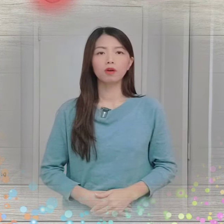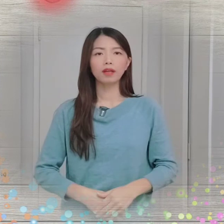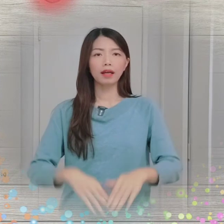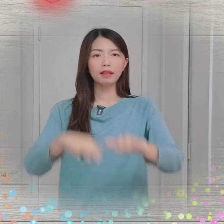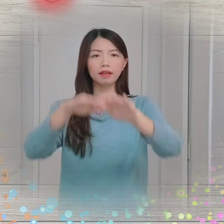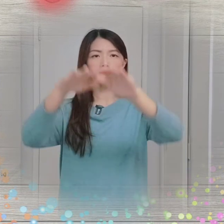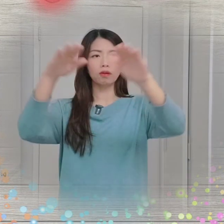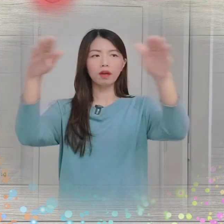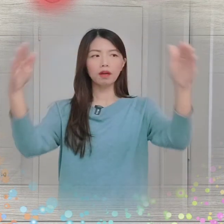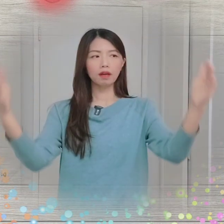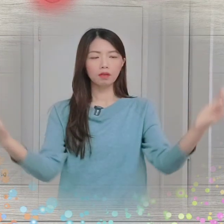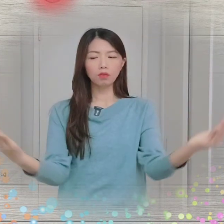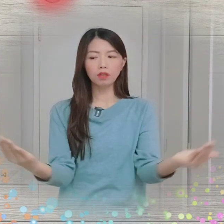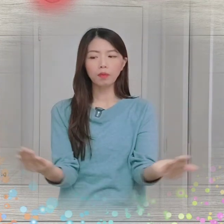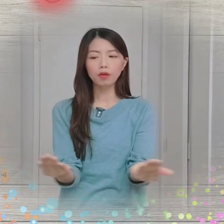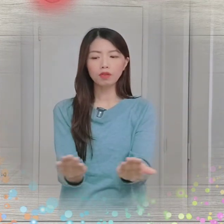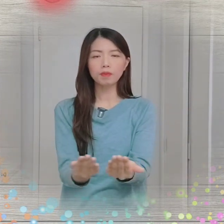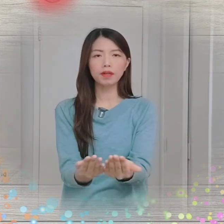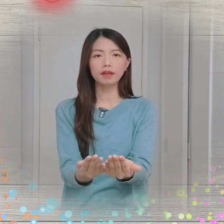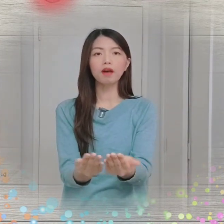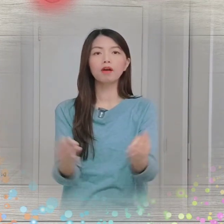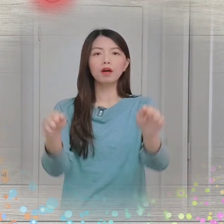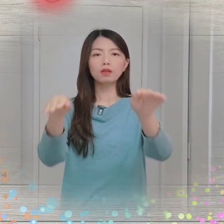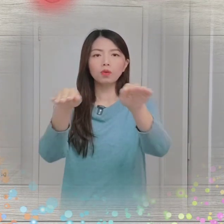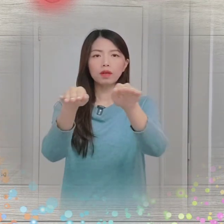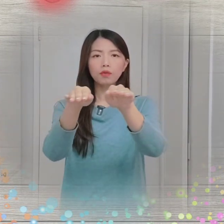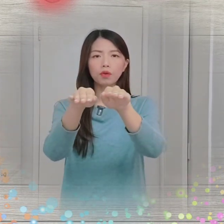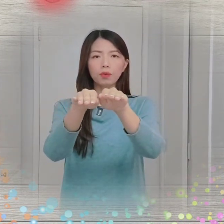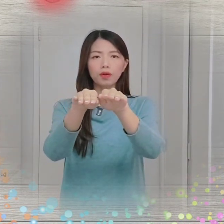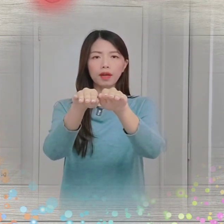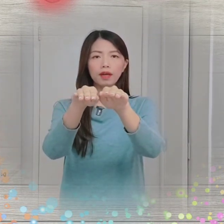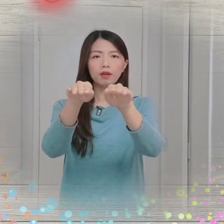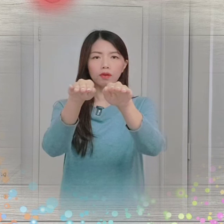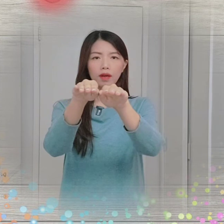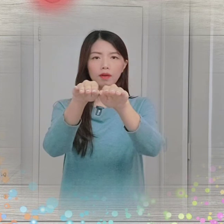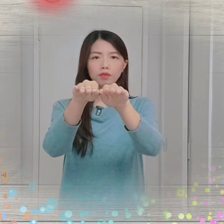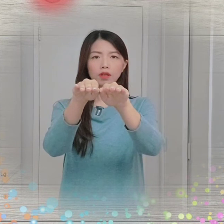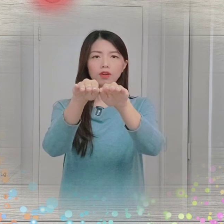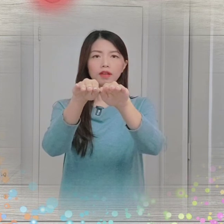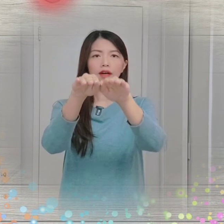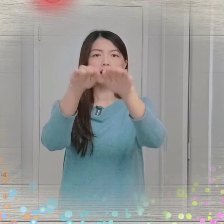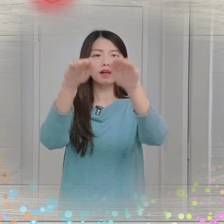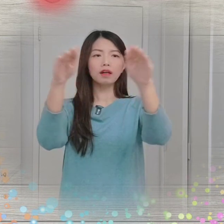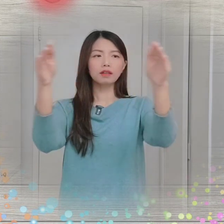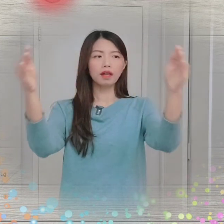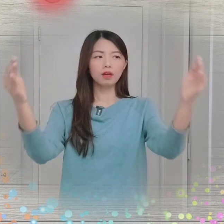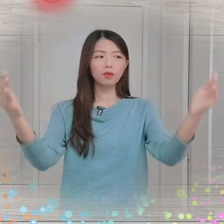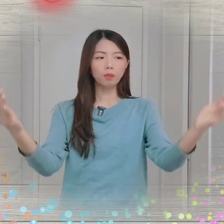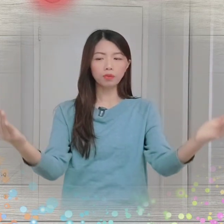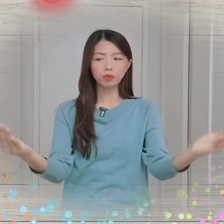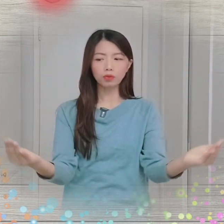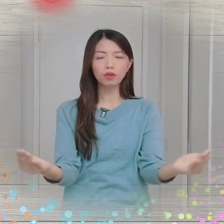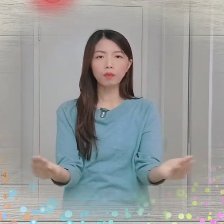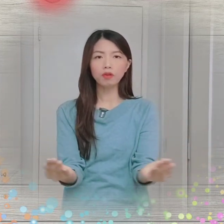열어서 다는 이렇게 둥글게 표현해주시면 되는데요. 손등이 위로 보이게 이렇게 붙여주셨다가 그대로